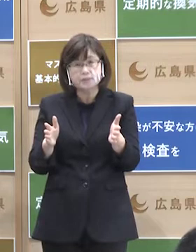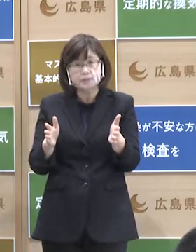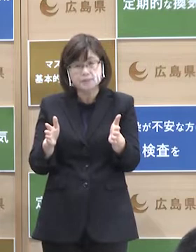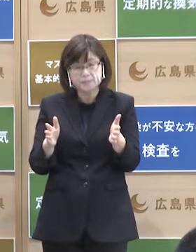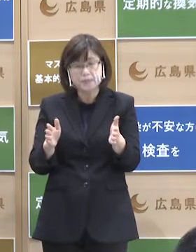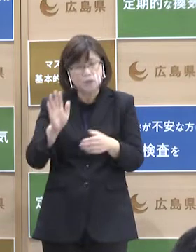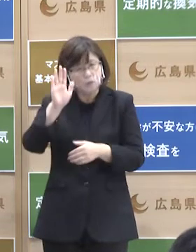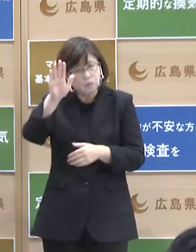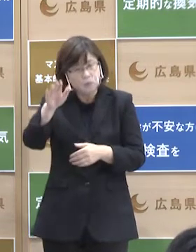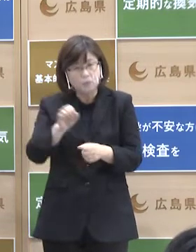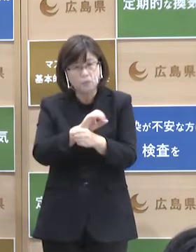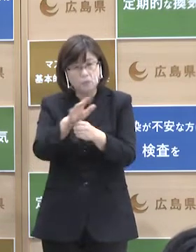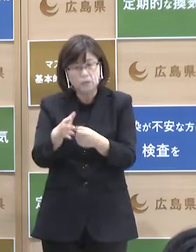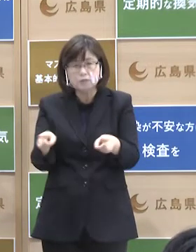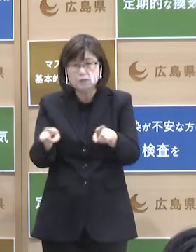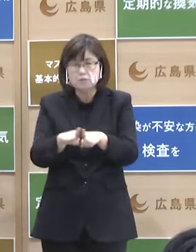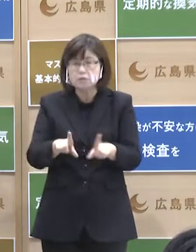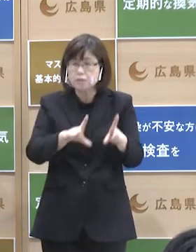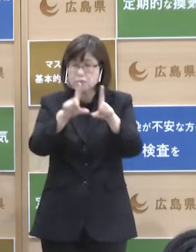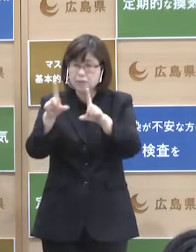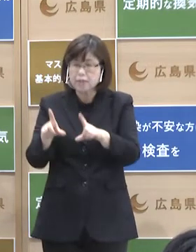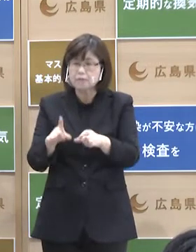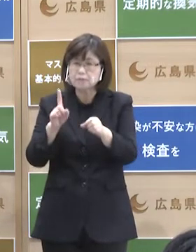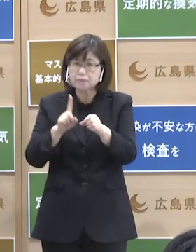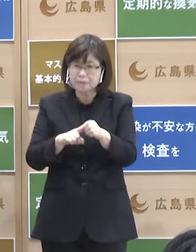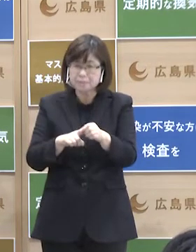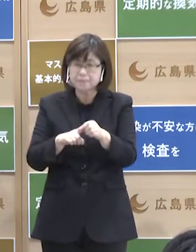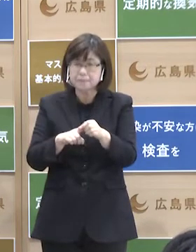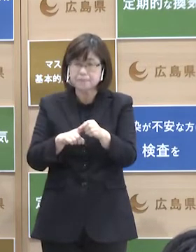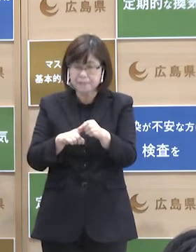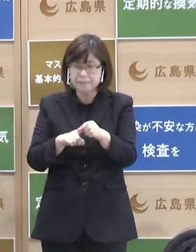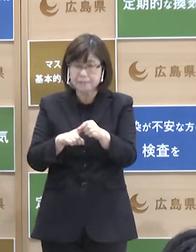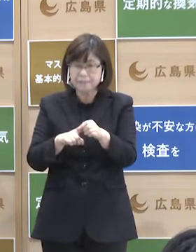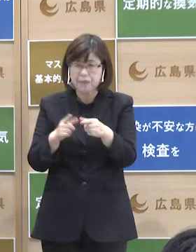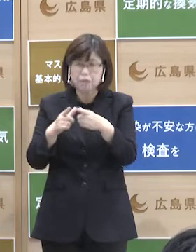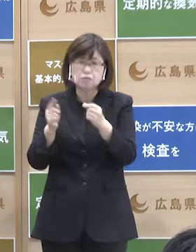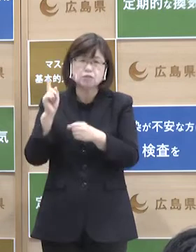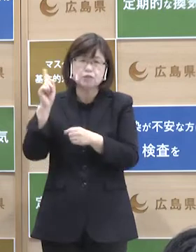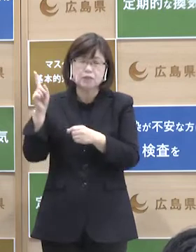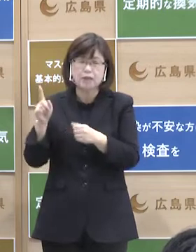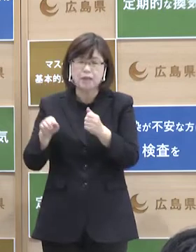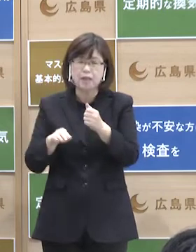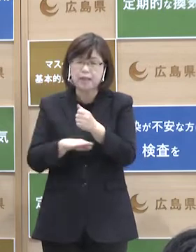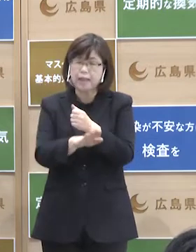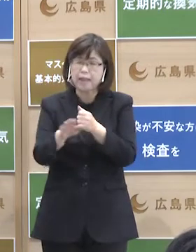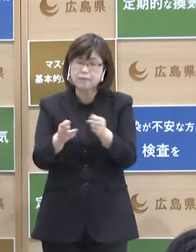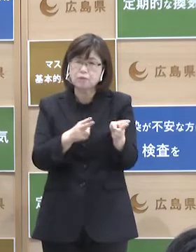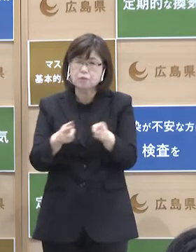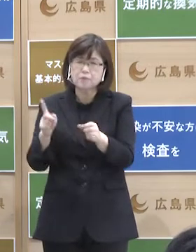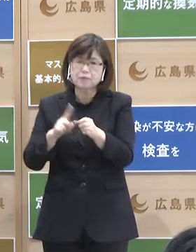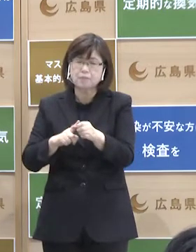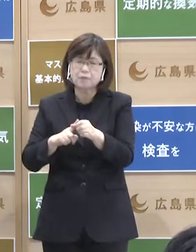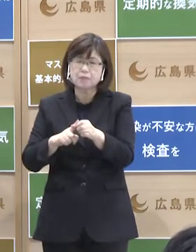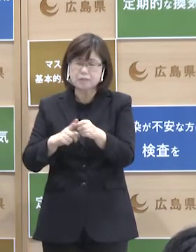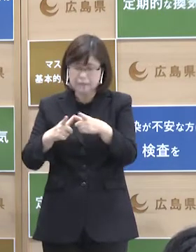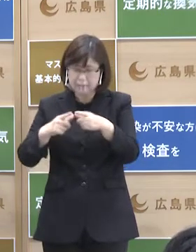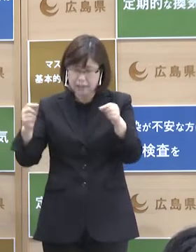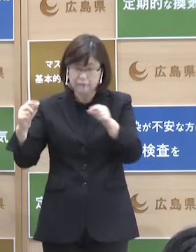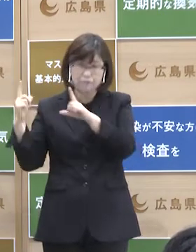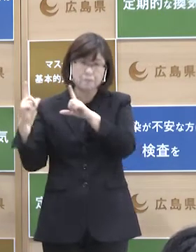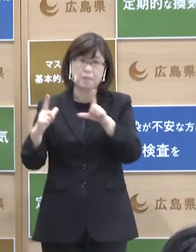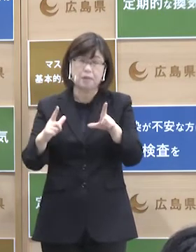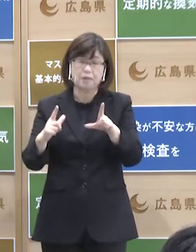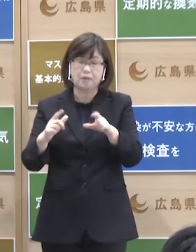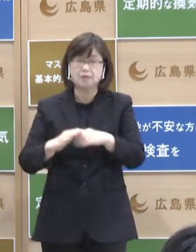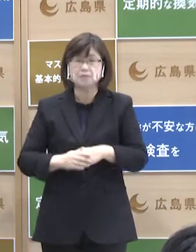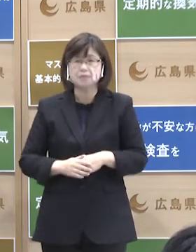社会に移行するための環境整備として国が全国に要請をしております。本県としても要請に応じて